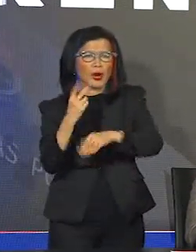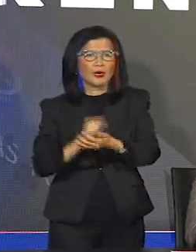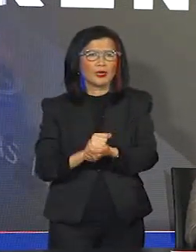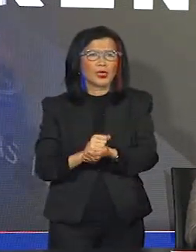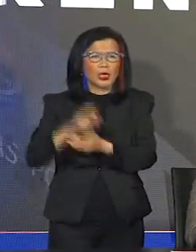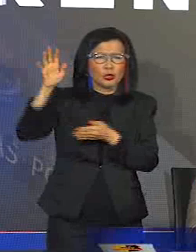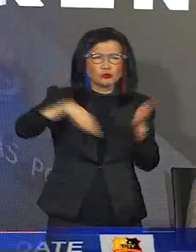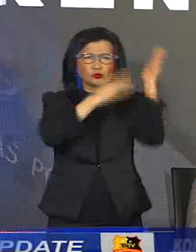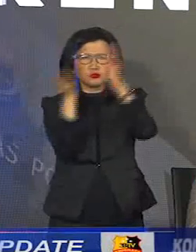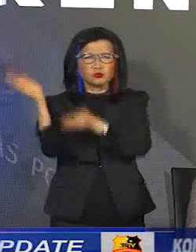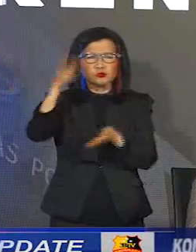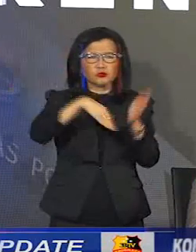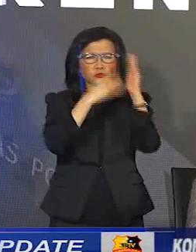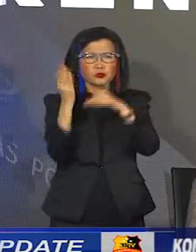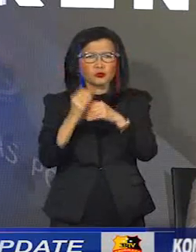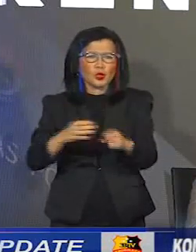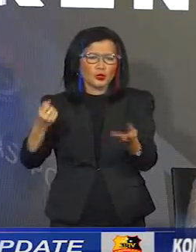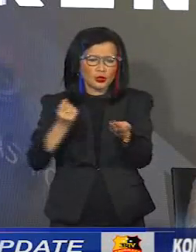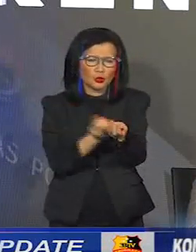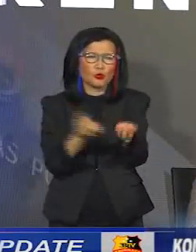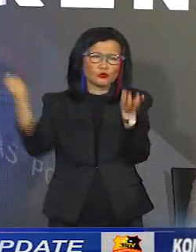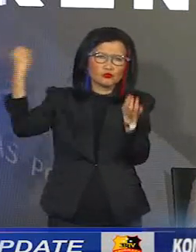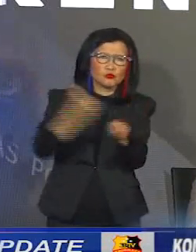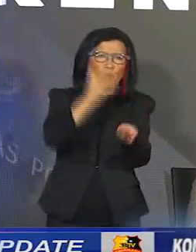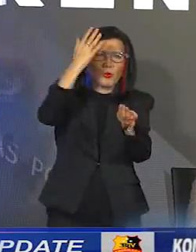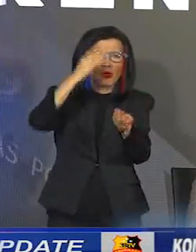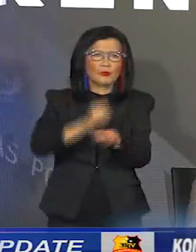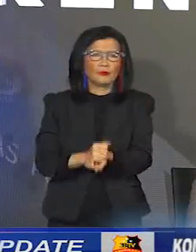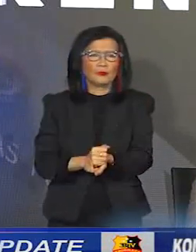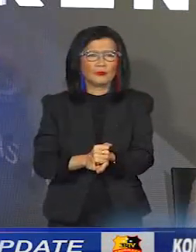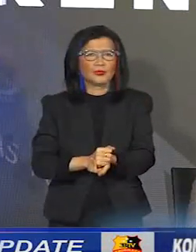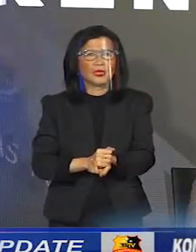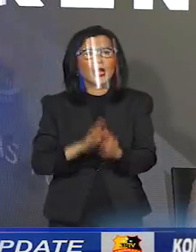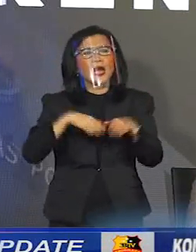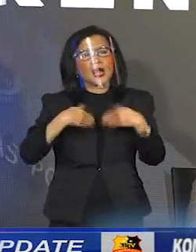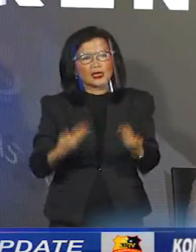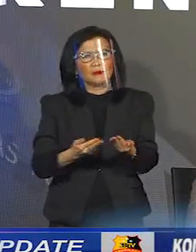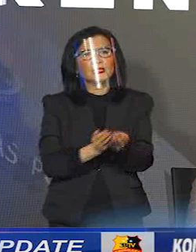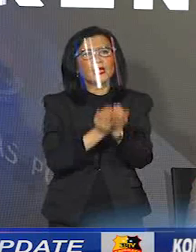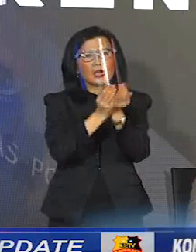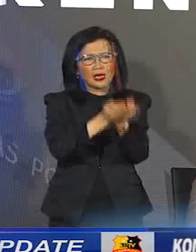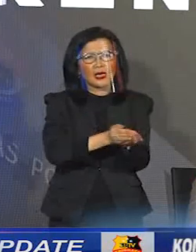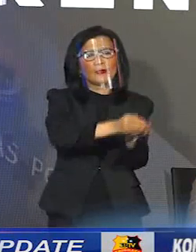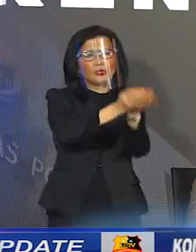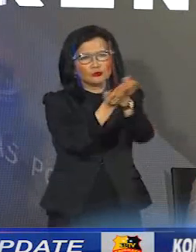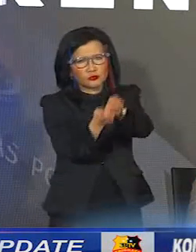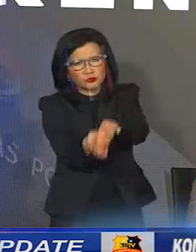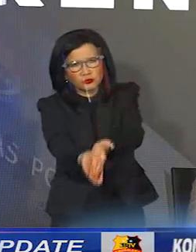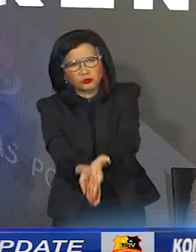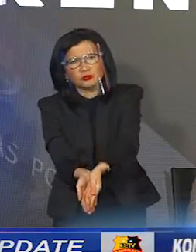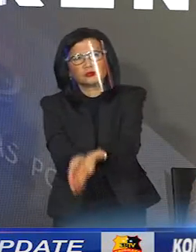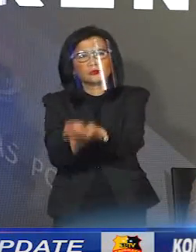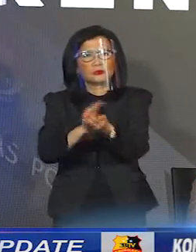disertai dengan angin timur laut dan menghantam kapal dari arah samping sehingga mengakibatkan kapal tenggelam.